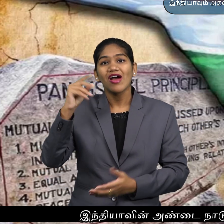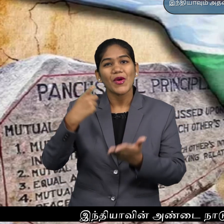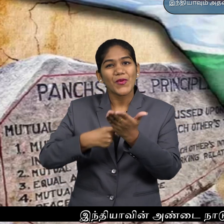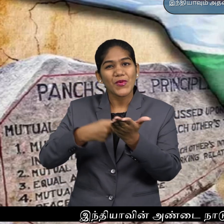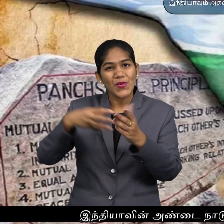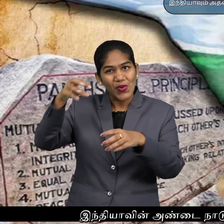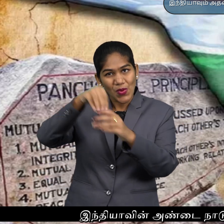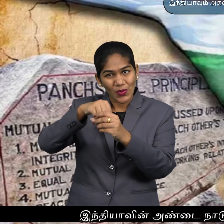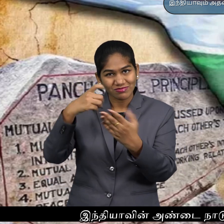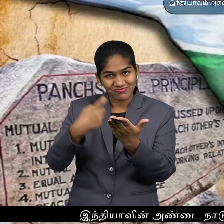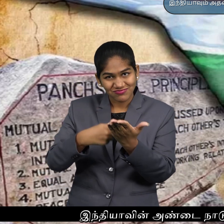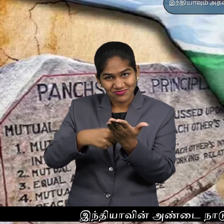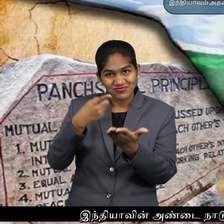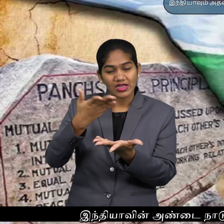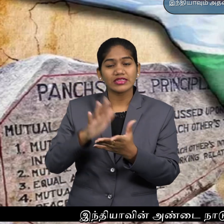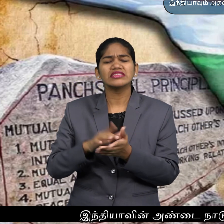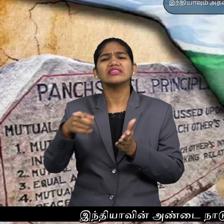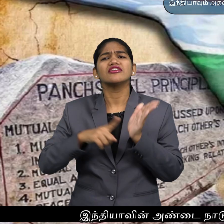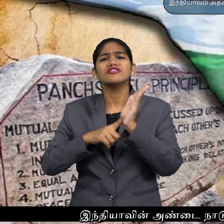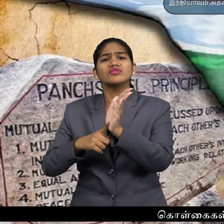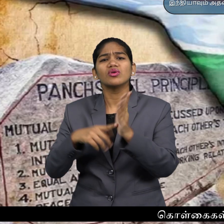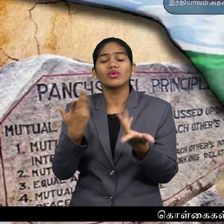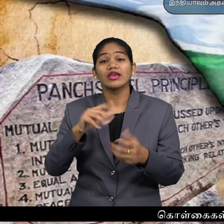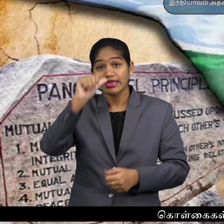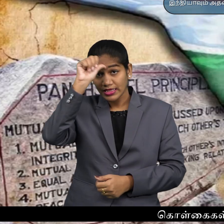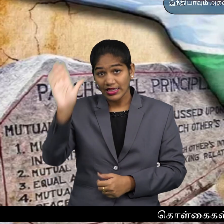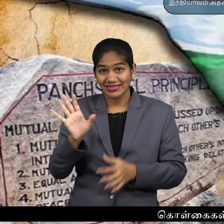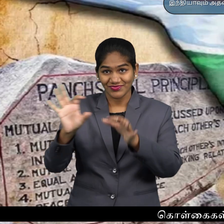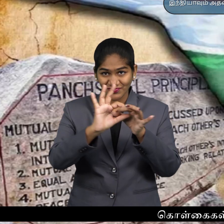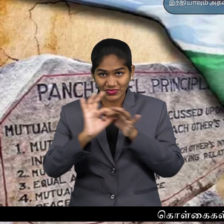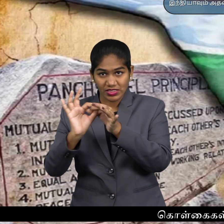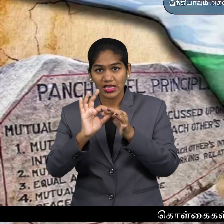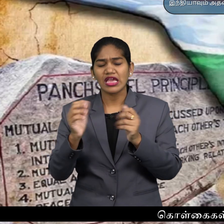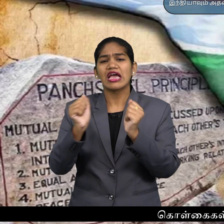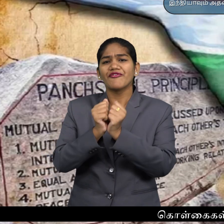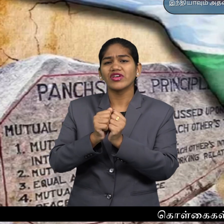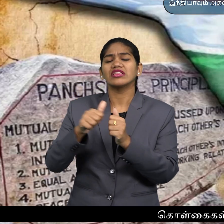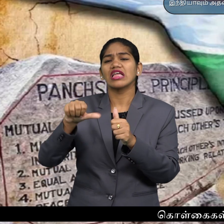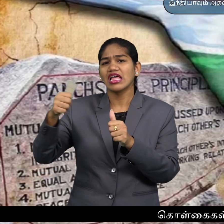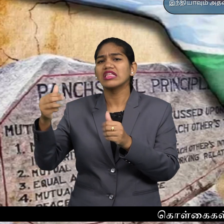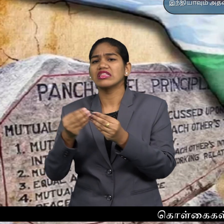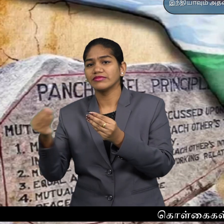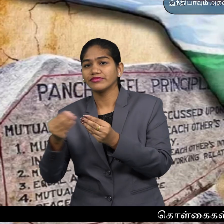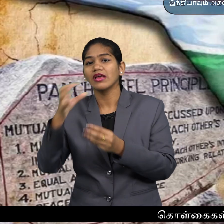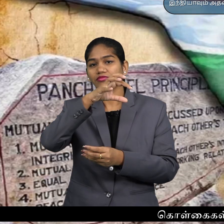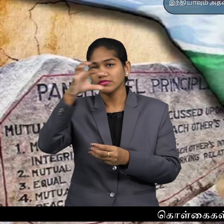இந்தியாவின் அண்டை நாடுகளுடனான உறவை பஞ்சசீல் கொள்கைகள் தீர்மானித்தன.